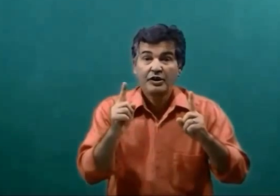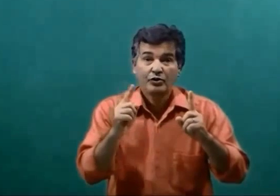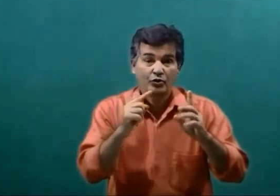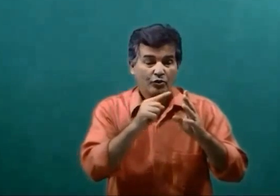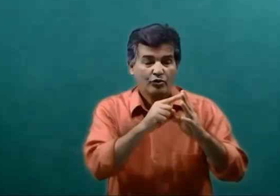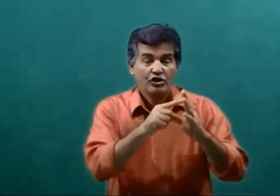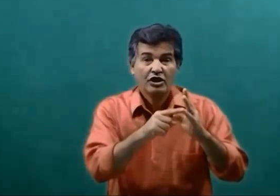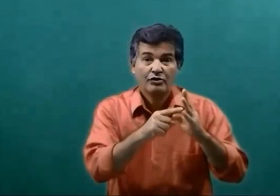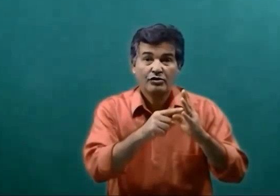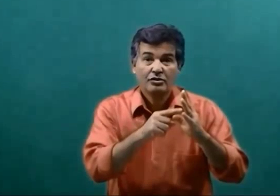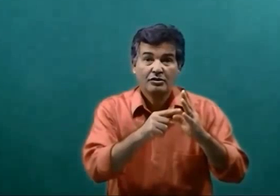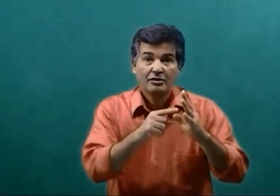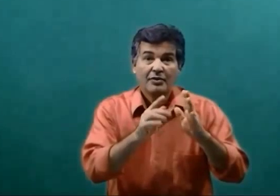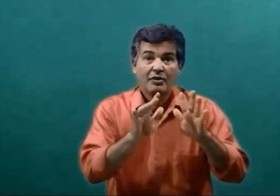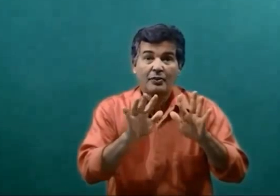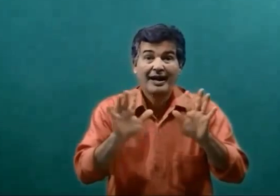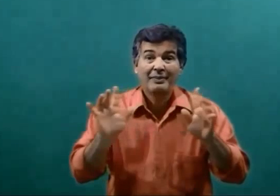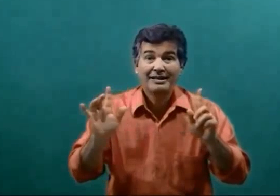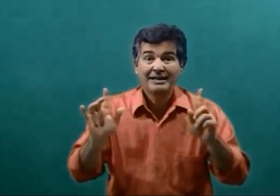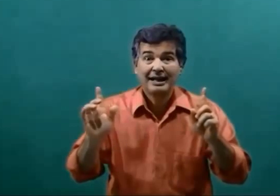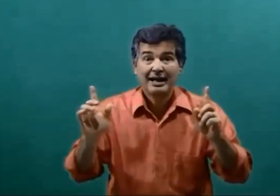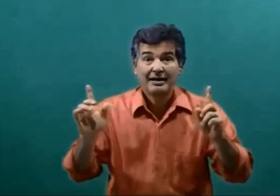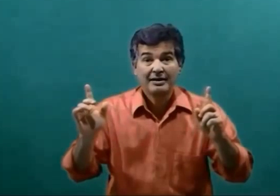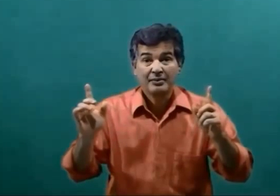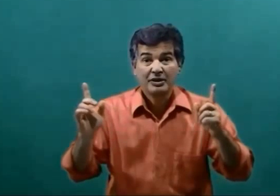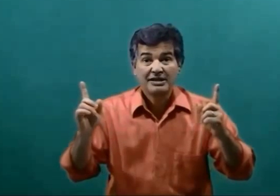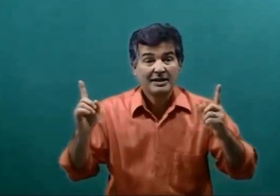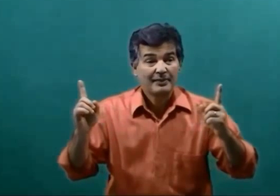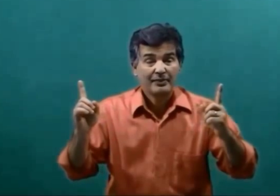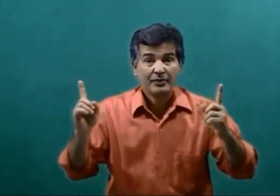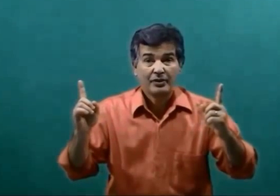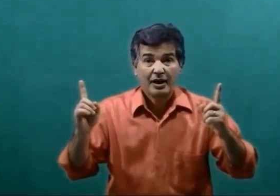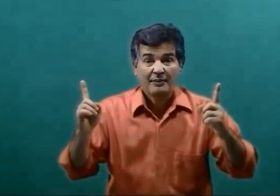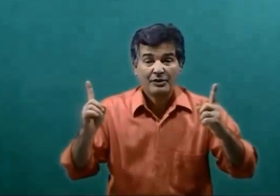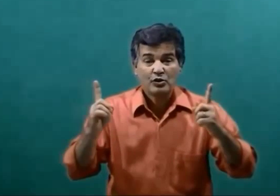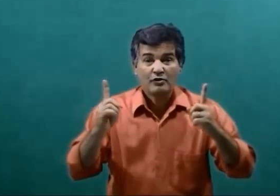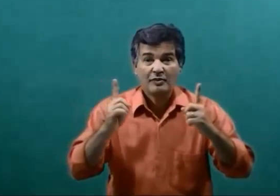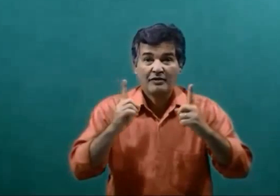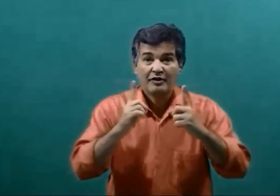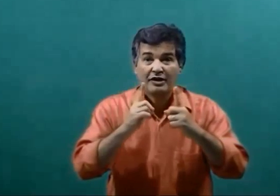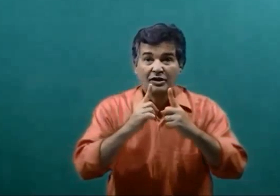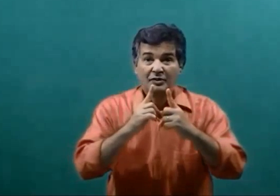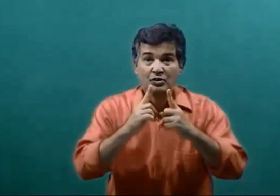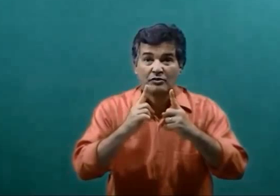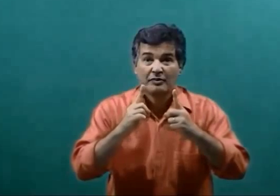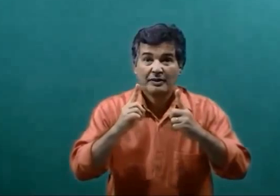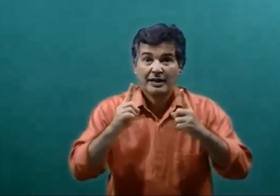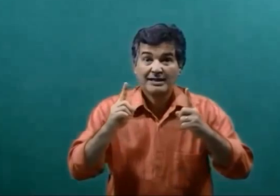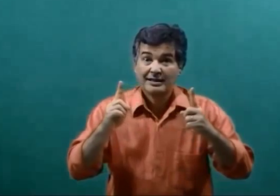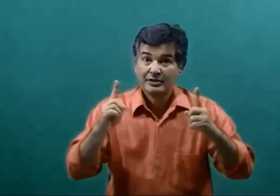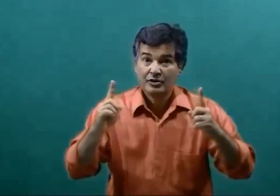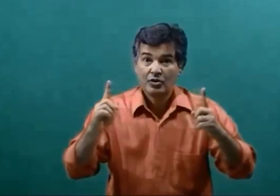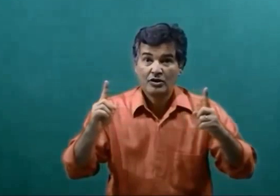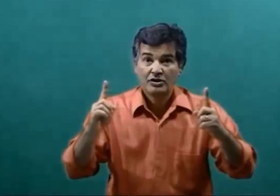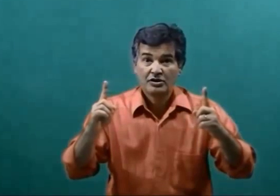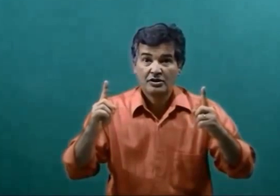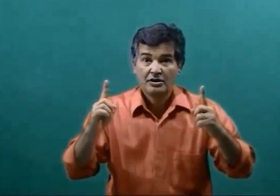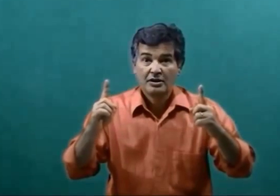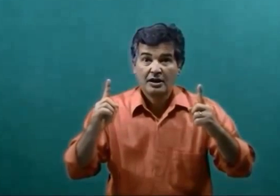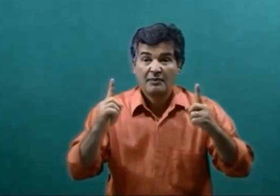pinto os dedos da mão para representar. Por exemplo, a pessoa vai para frente, a pessoa vai para trás andando de costas, A